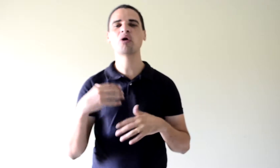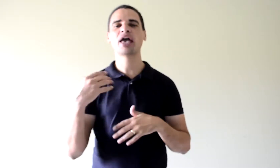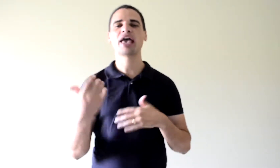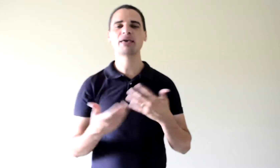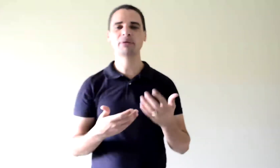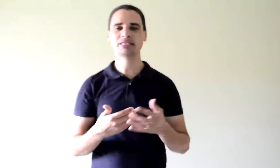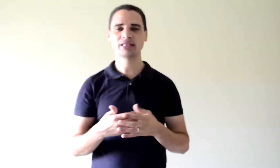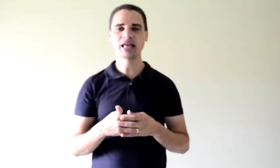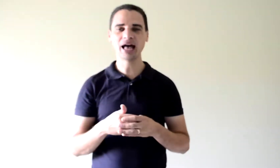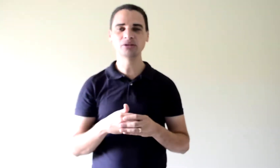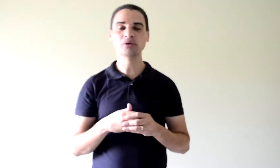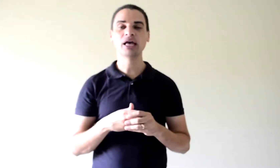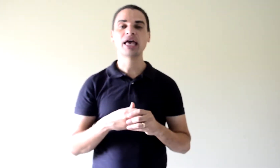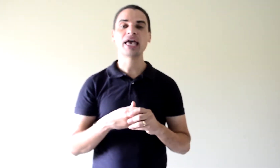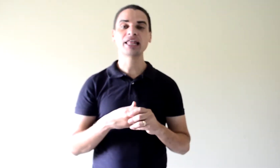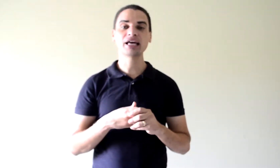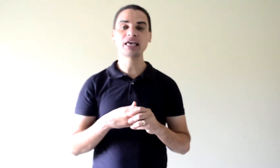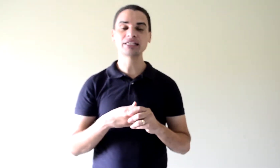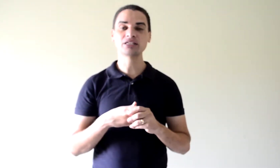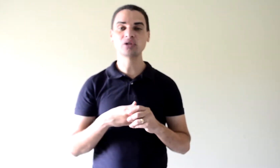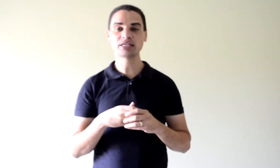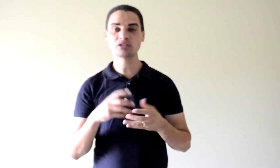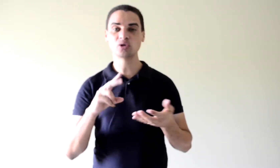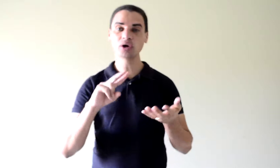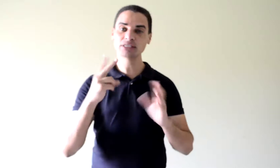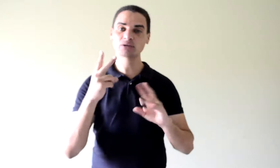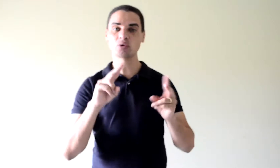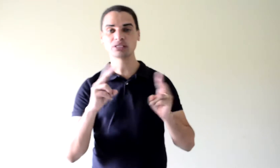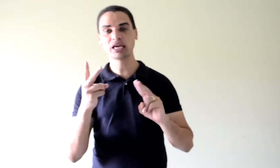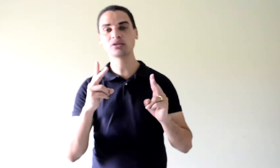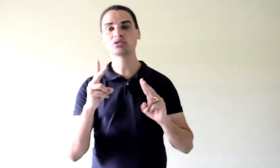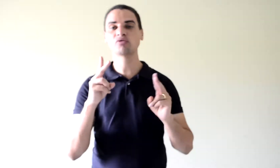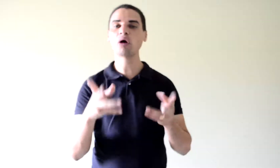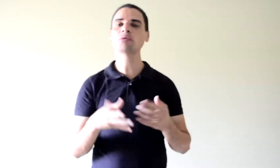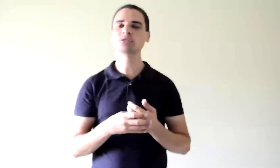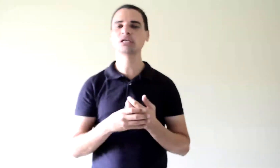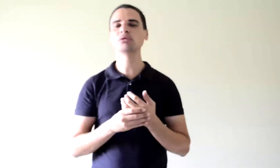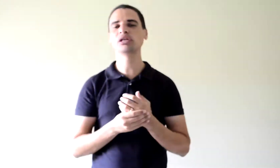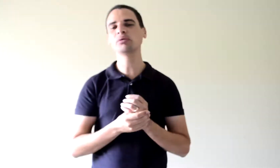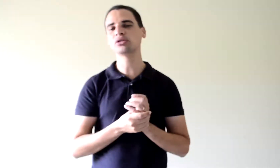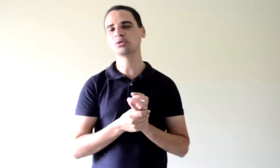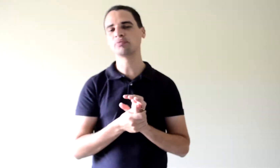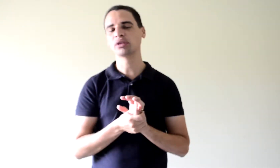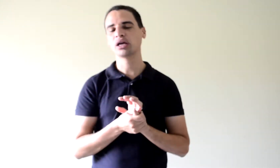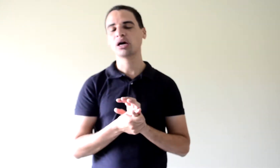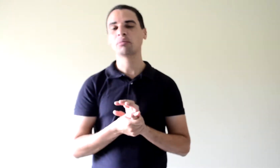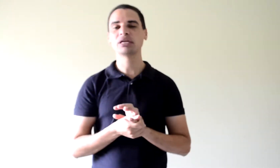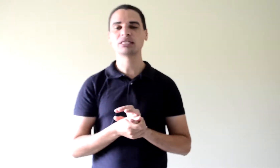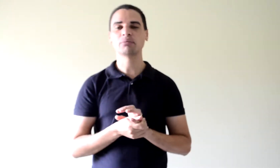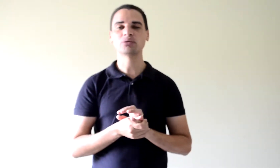é representado, esses dois conceitos formam um signo linguístico. Por exemplo, o sinal